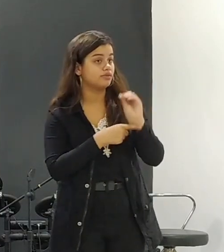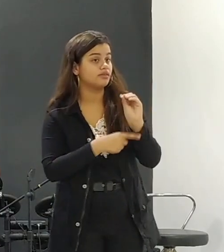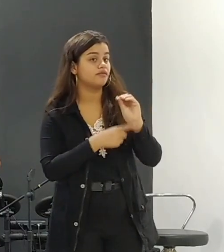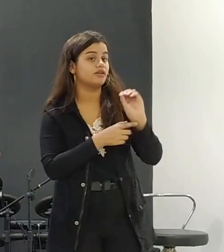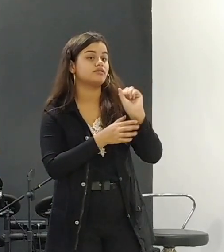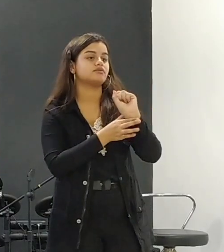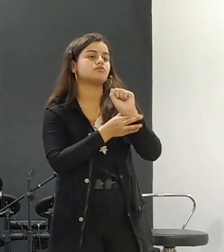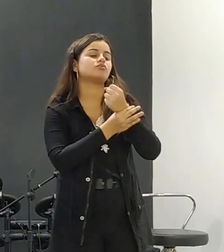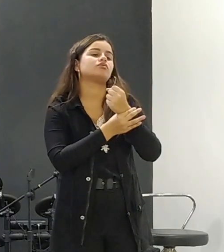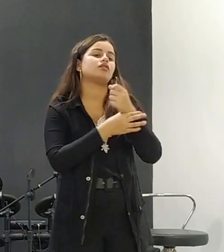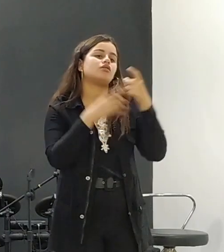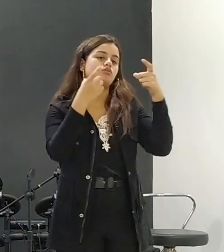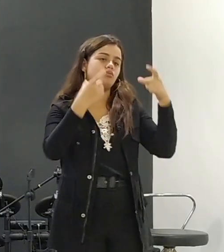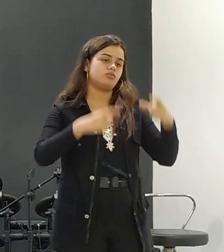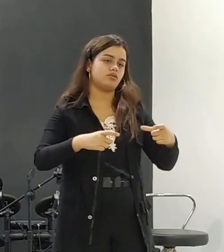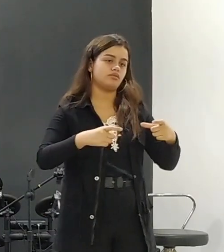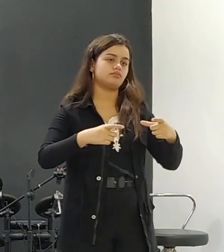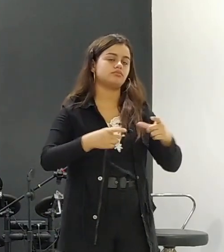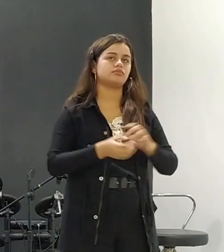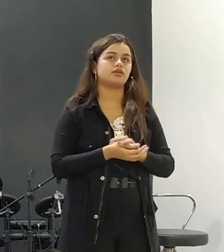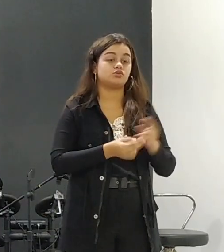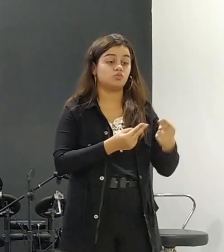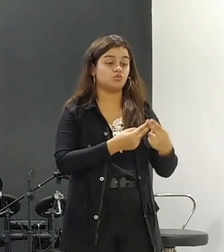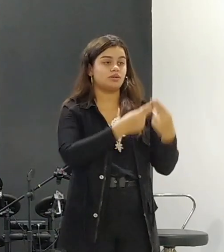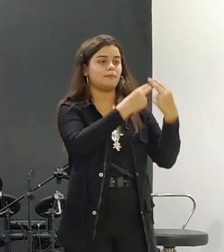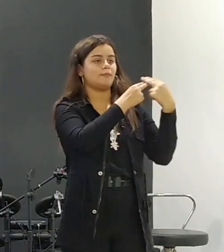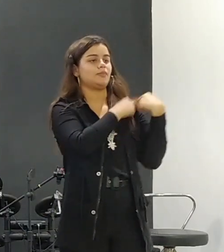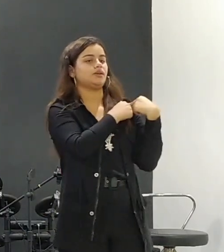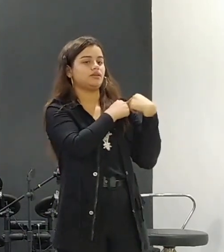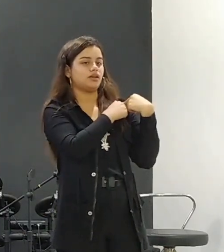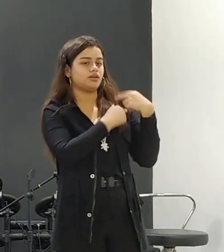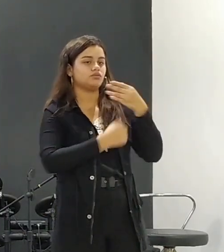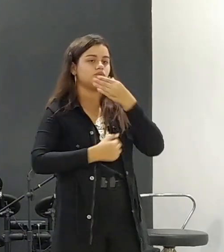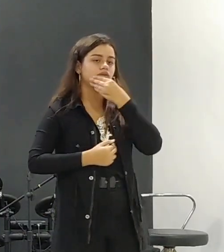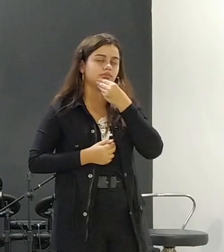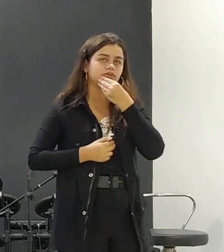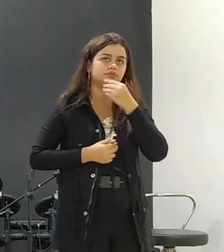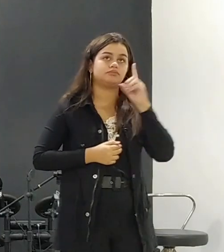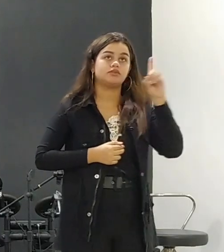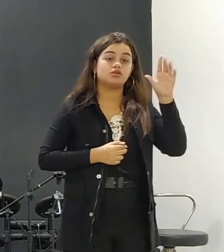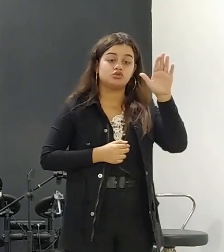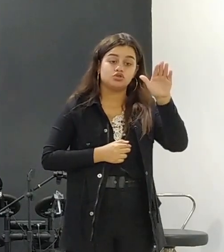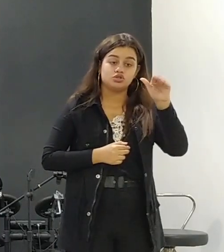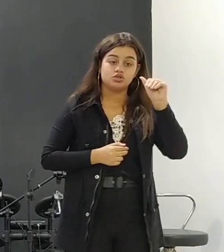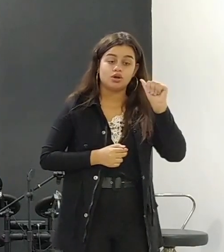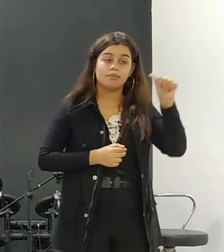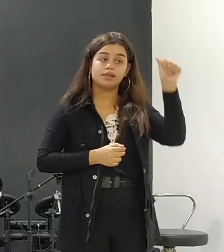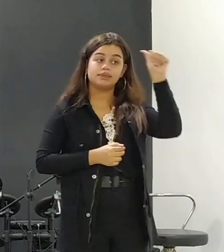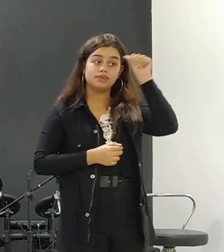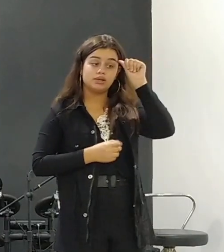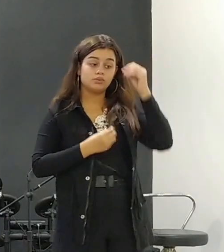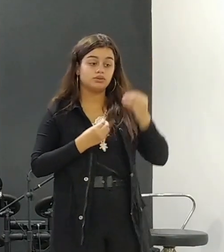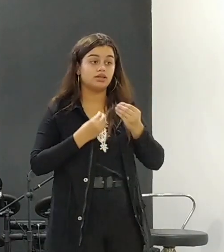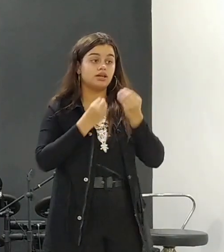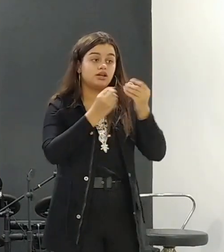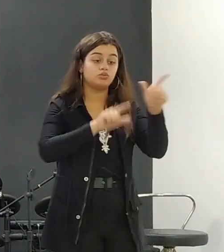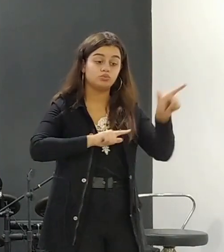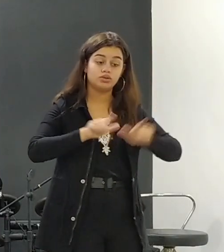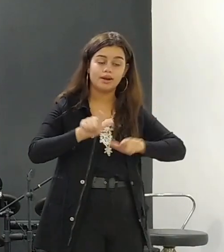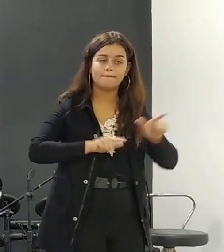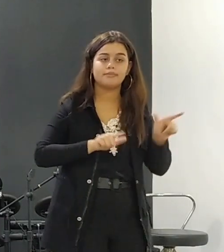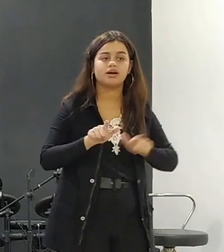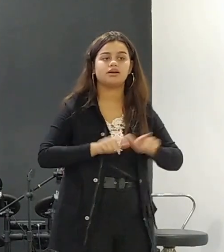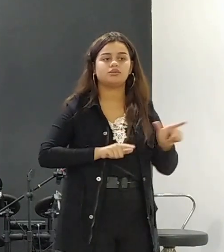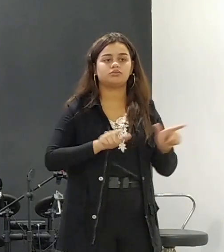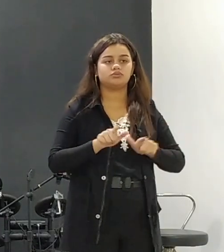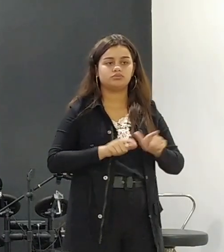vai guardar esse lugar. É responsabilidade tua, não? Né? Deus chama Adão e dá ele uma função, dá